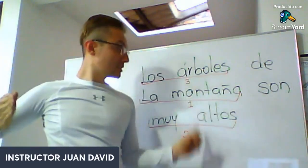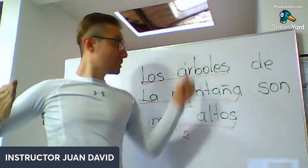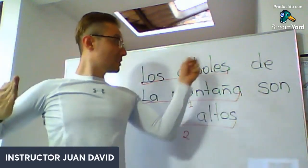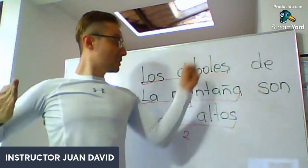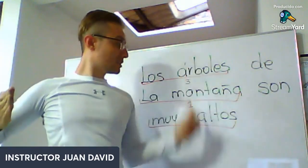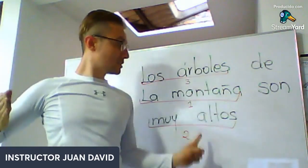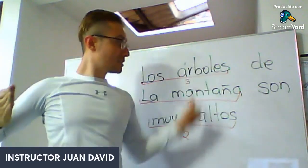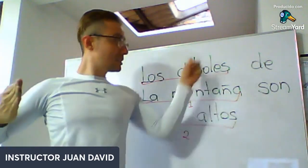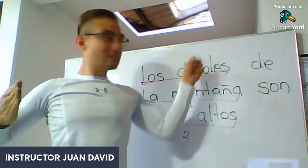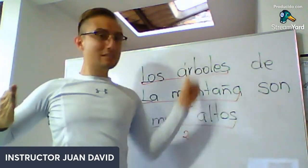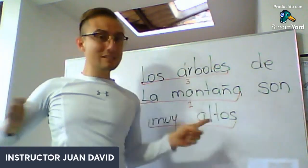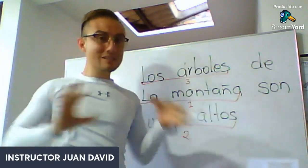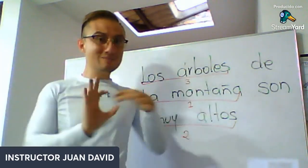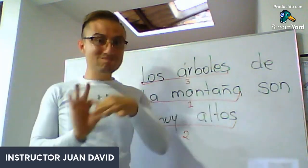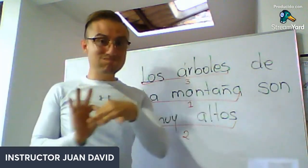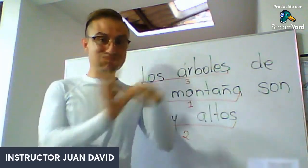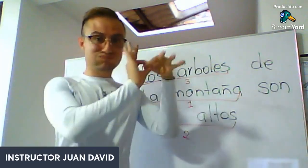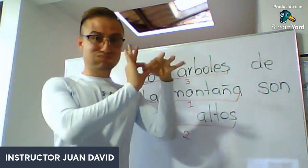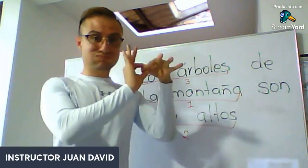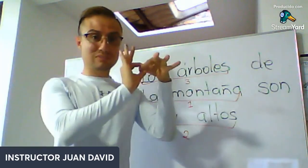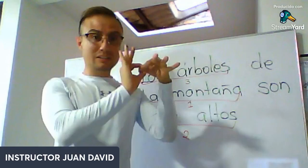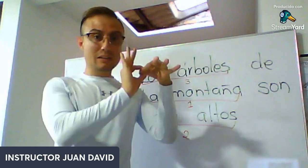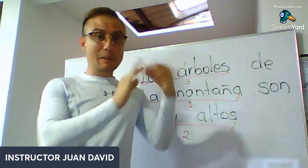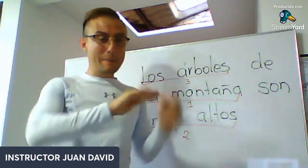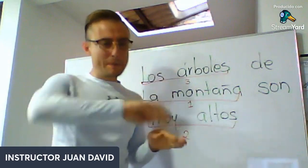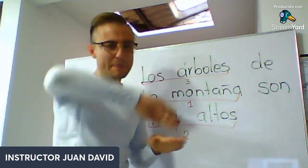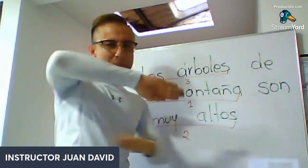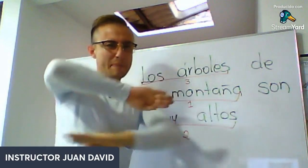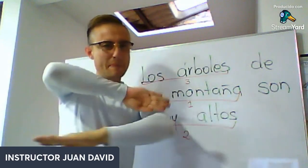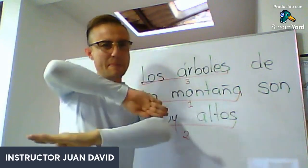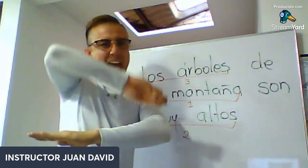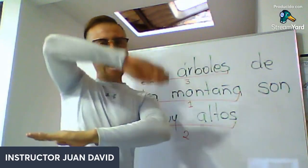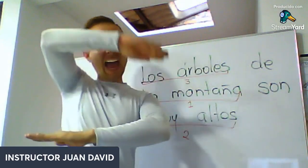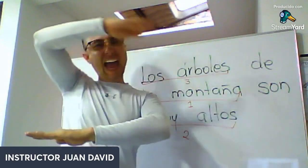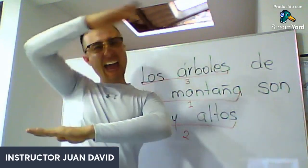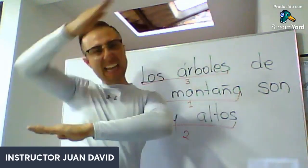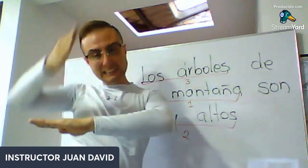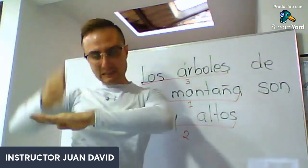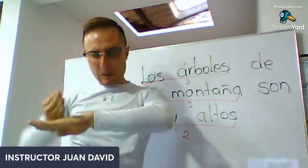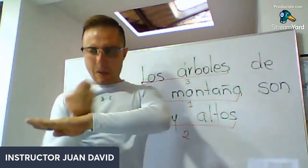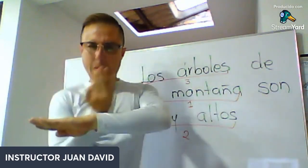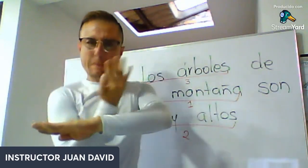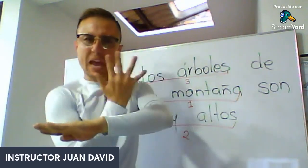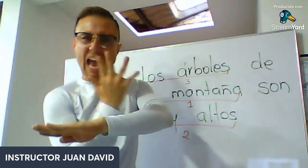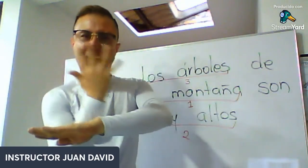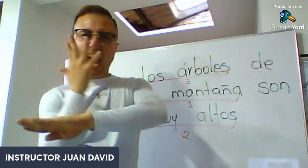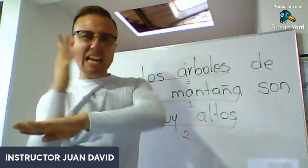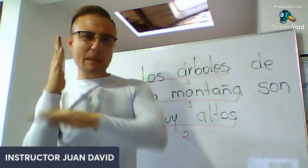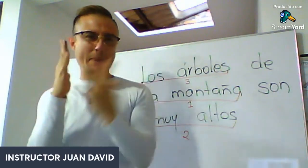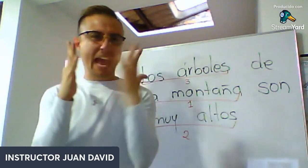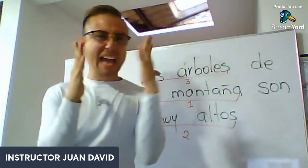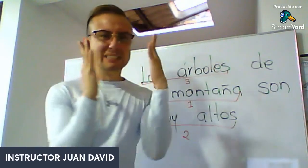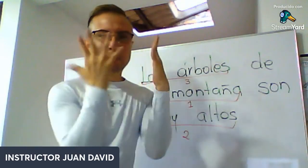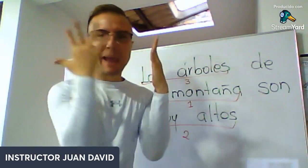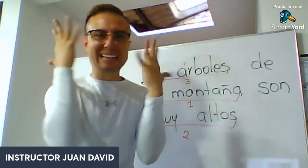david el sentido de la frase lógicamente la conexión de muy altos no está sobre la montaña sino sobre los árboles